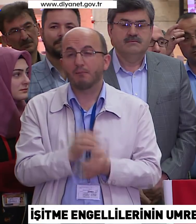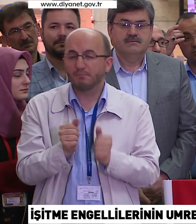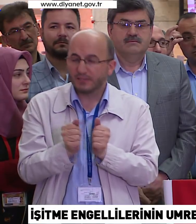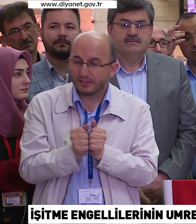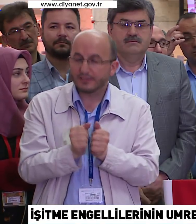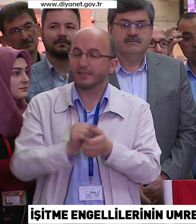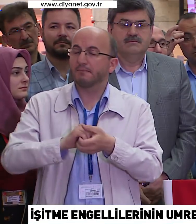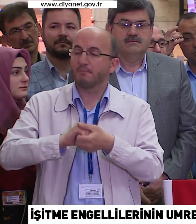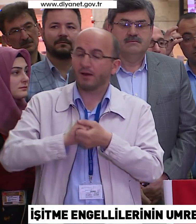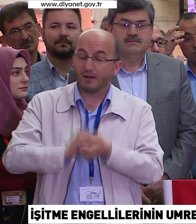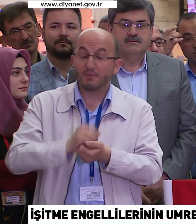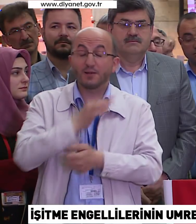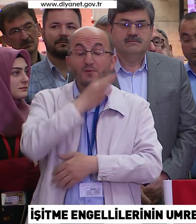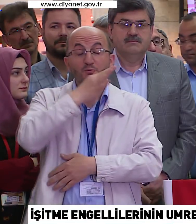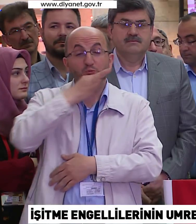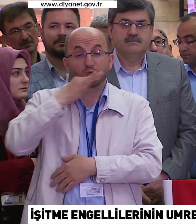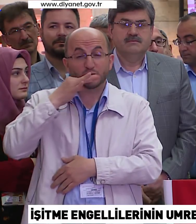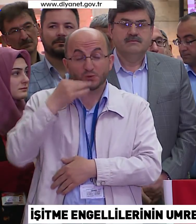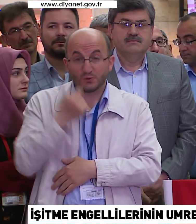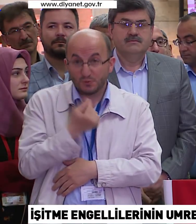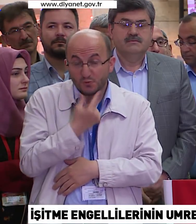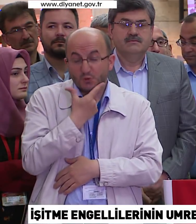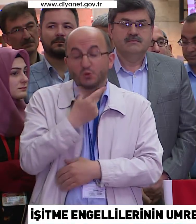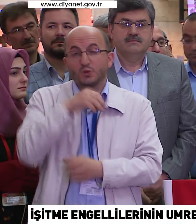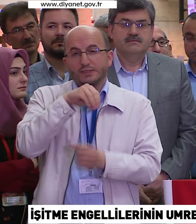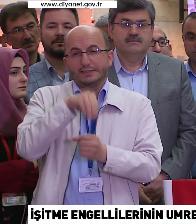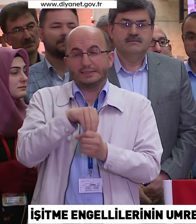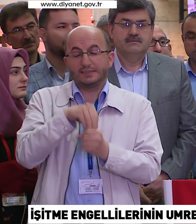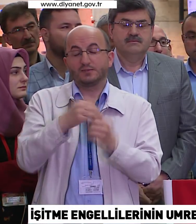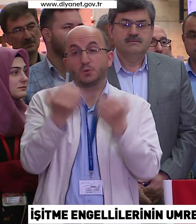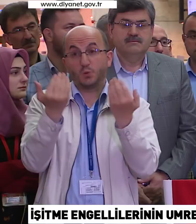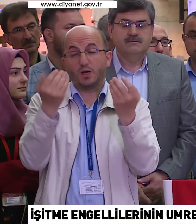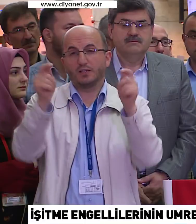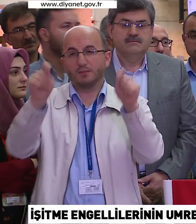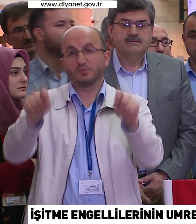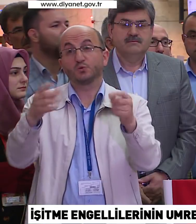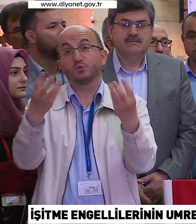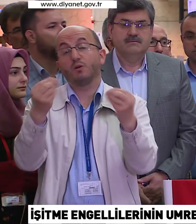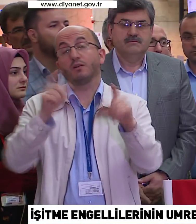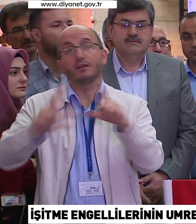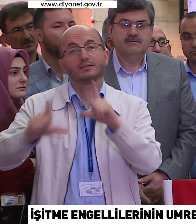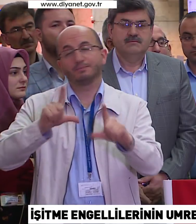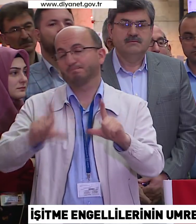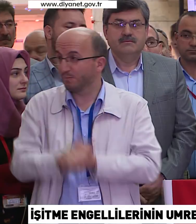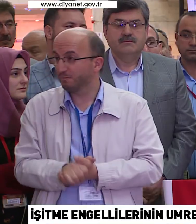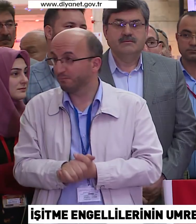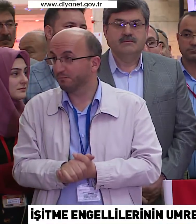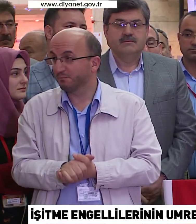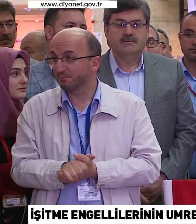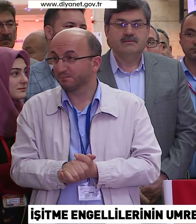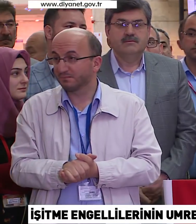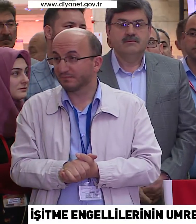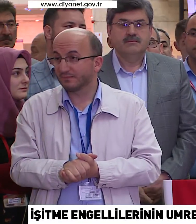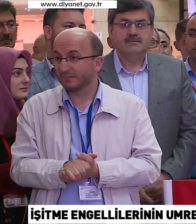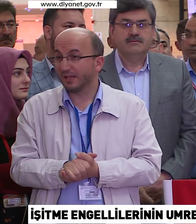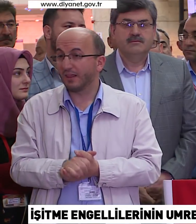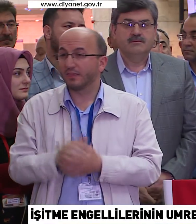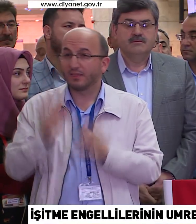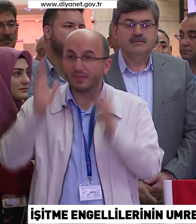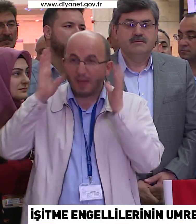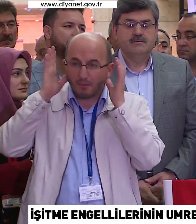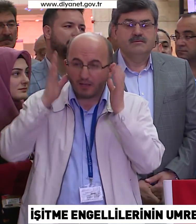birliği, beraberliği, mutluluğu, huzuru için dua edin. Buna çok ihtiyacımız var. Her